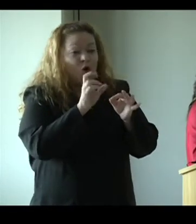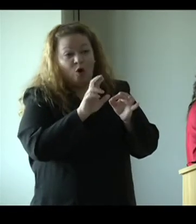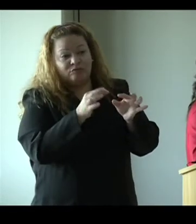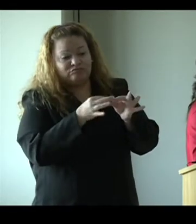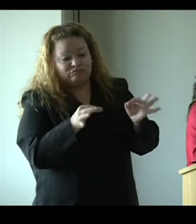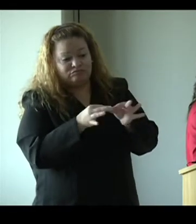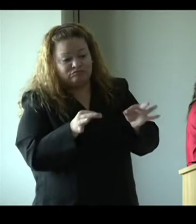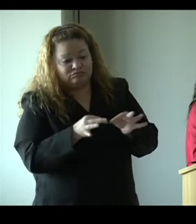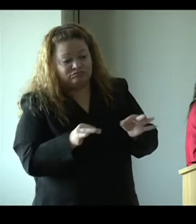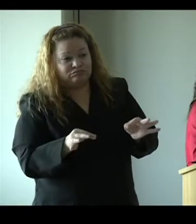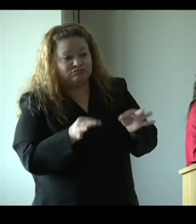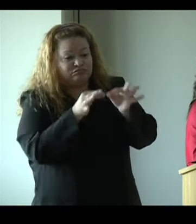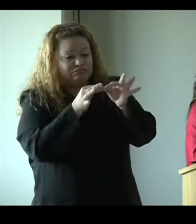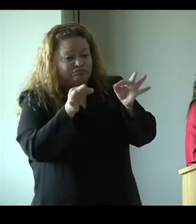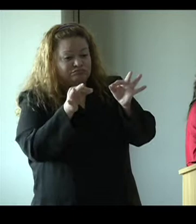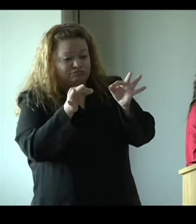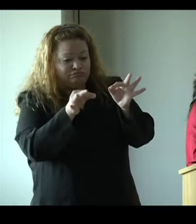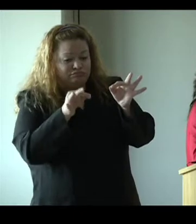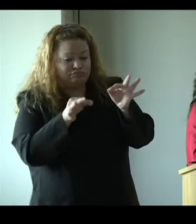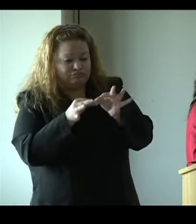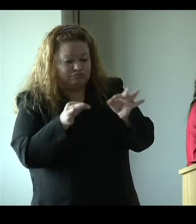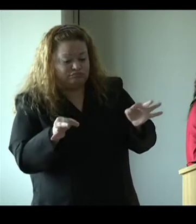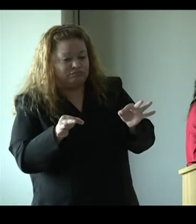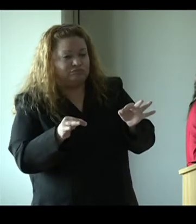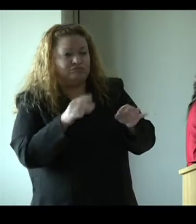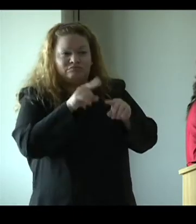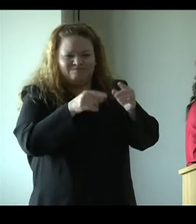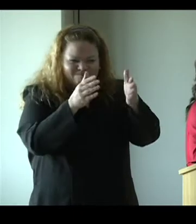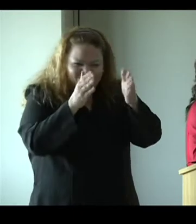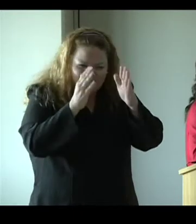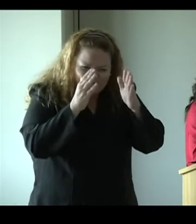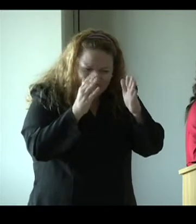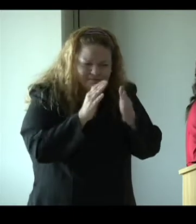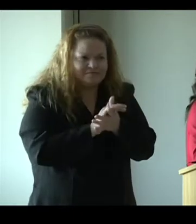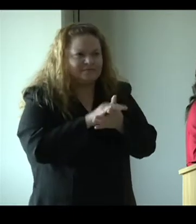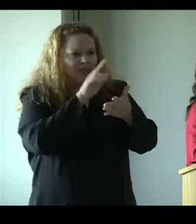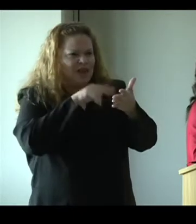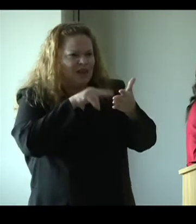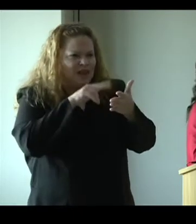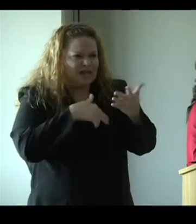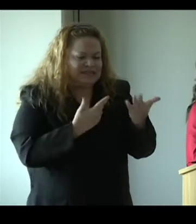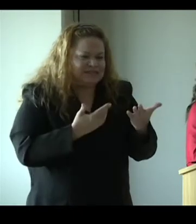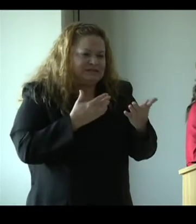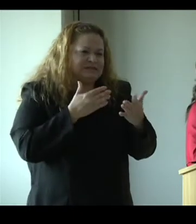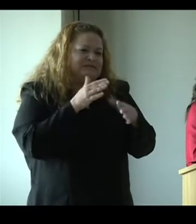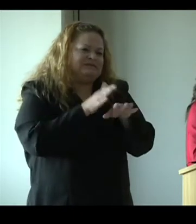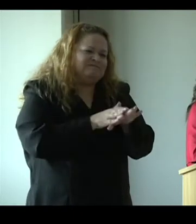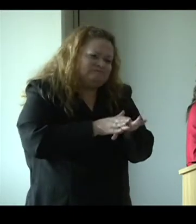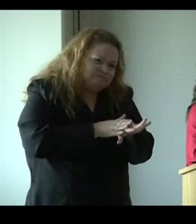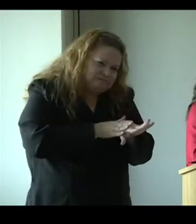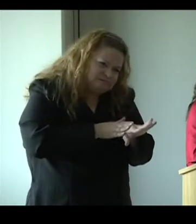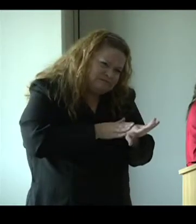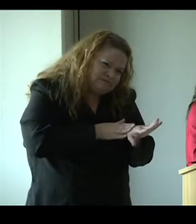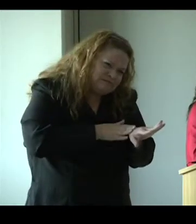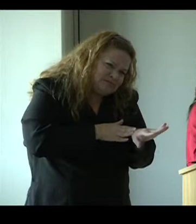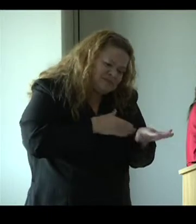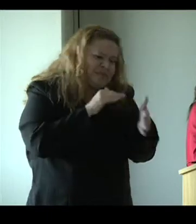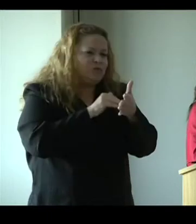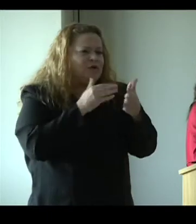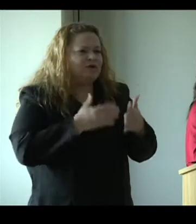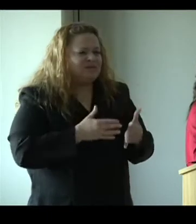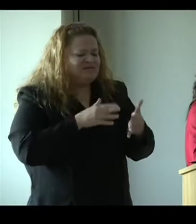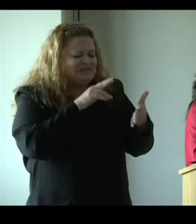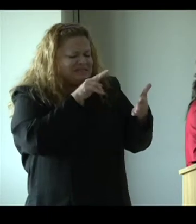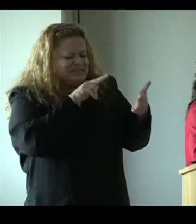tienen dificultad en mantener el foco en el material la lectura es laboriosa y lentes estos nenes que vemos que les cuesta muchísimo